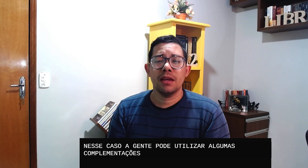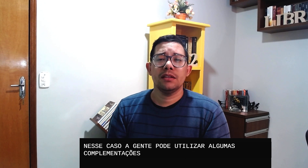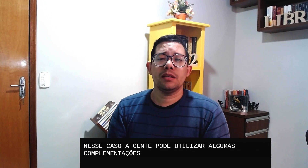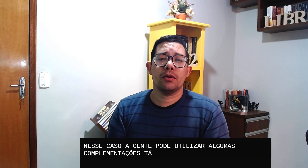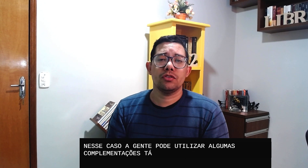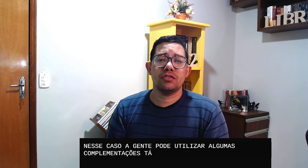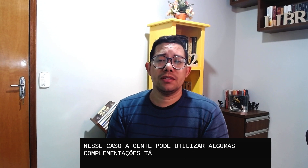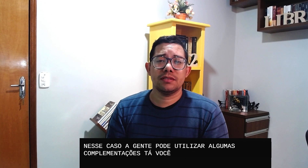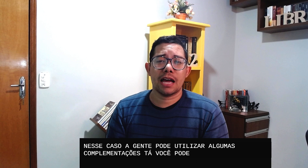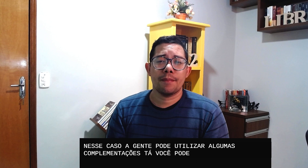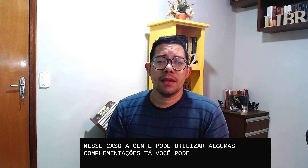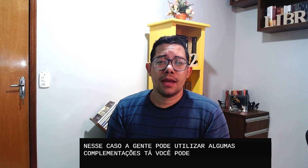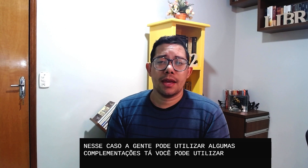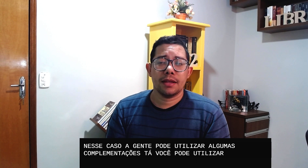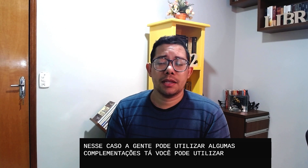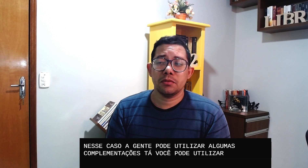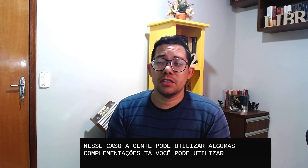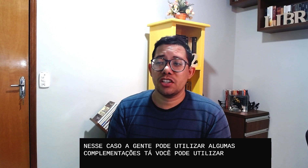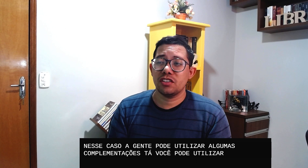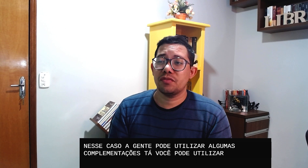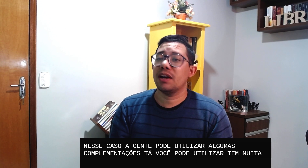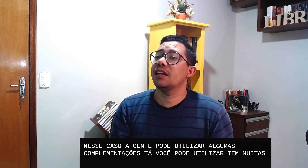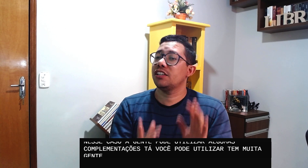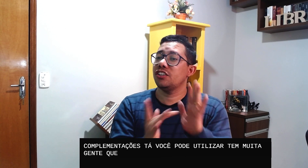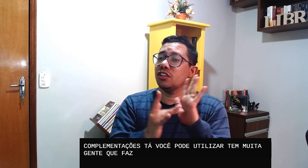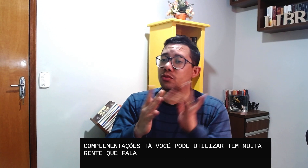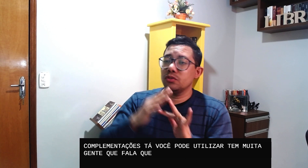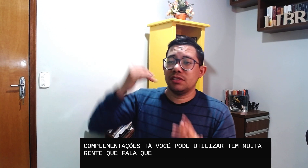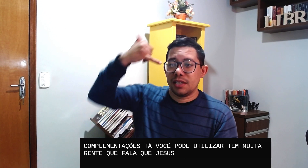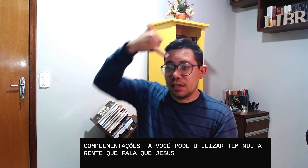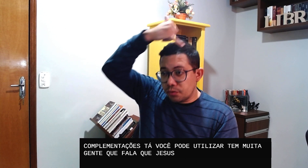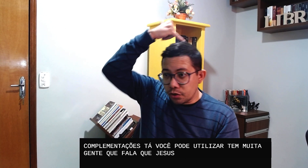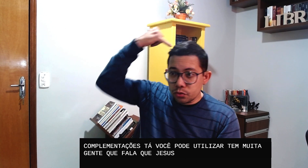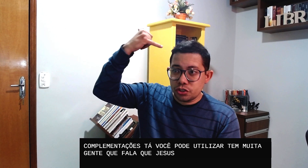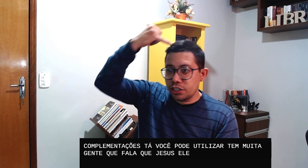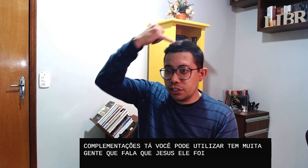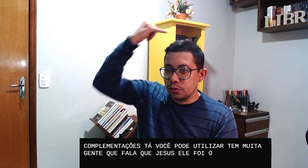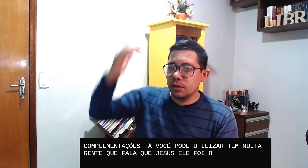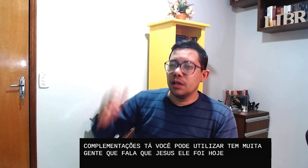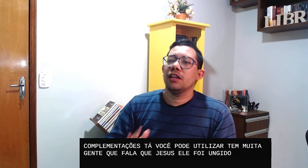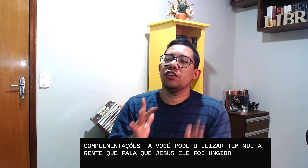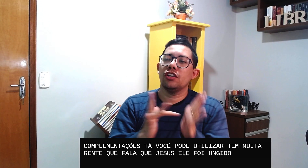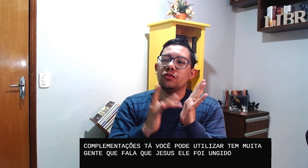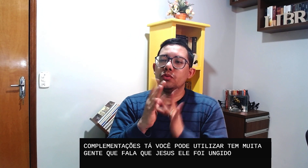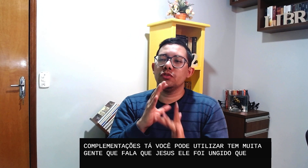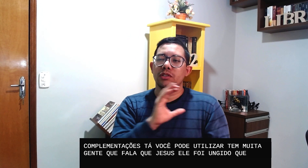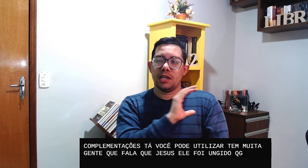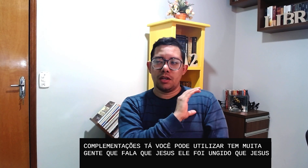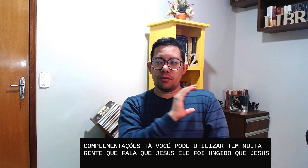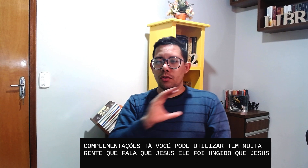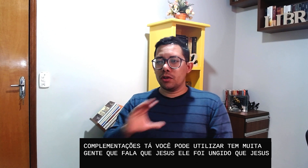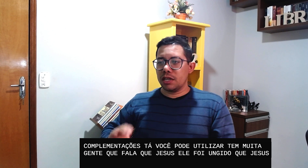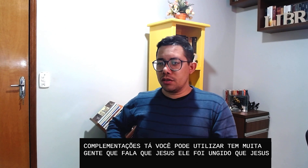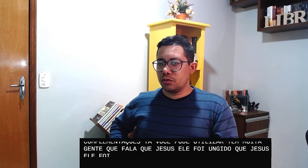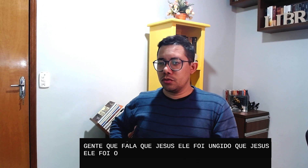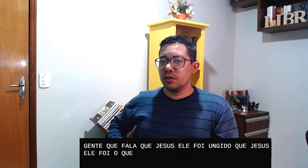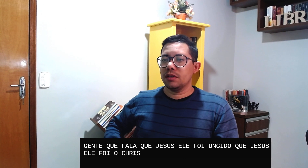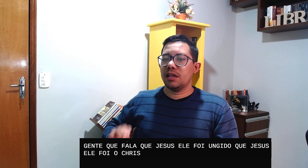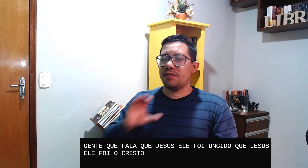Você pode utilizar, tem muita gente que fala que Jesus, ele foi ungido, que Jesus, ele foi o Cristo, né, fazendo